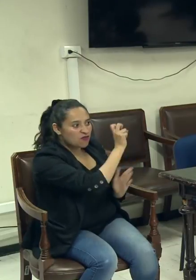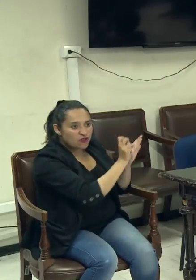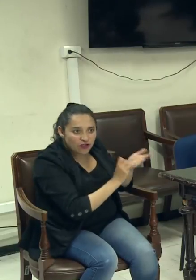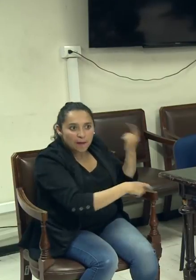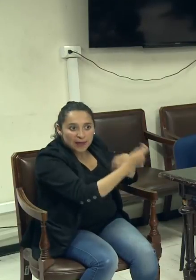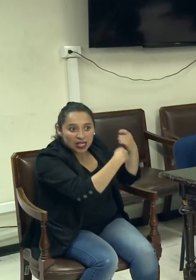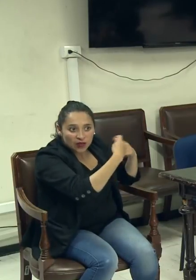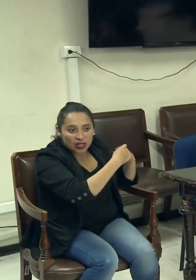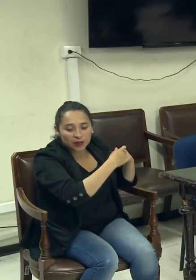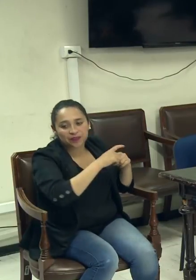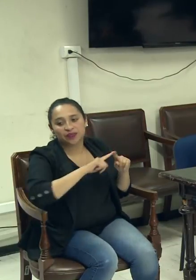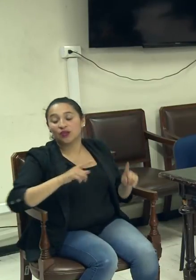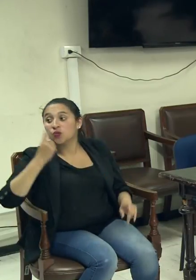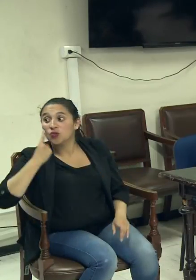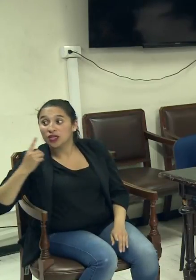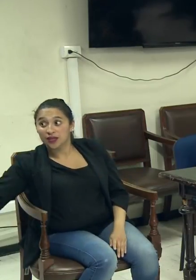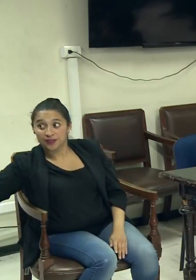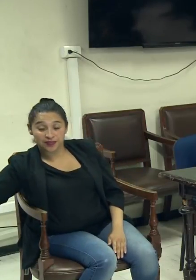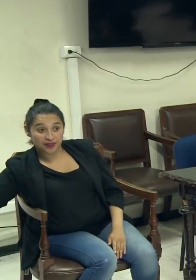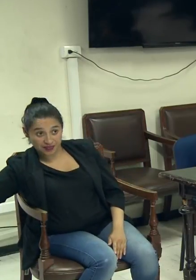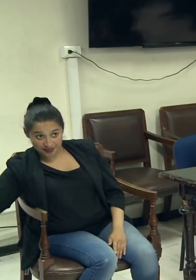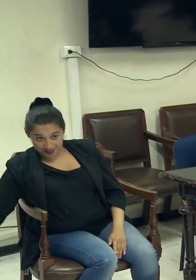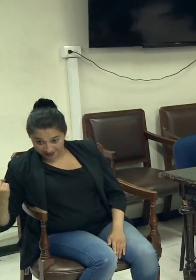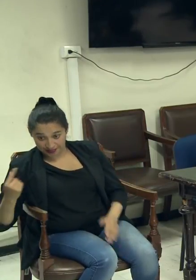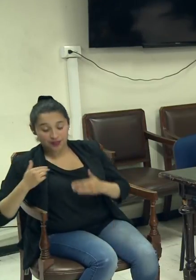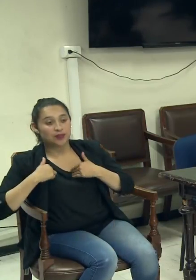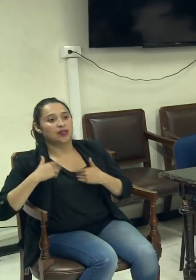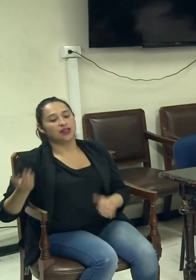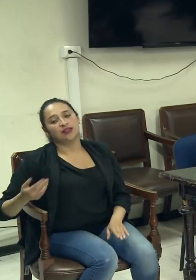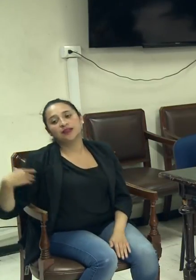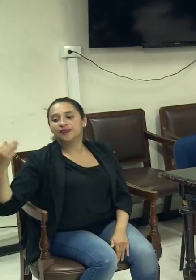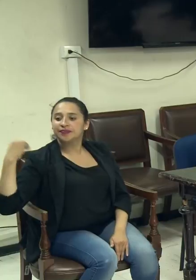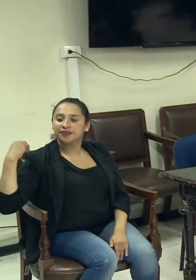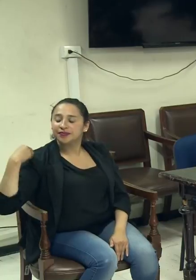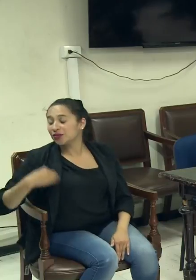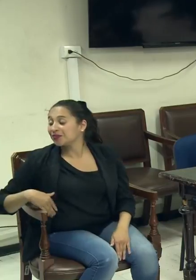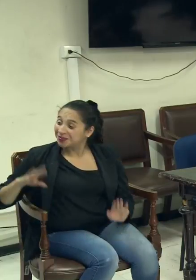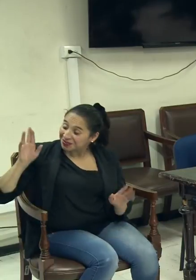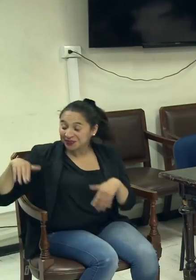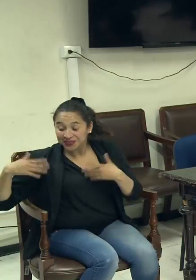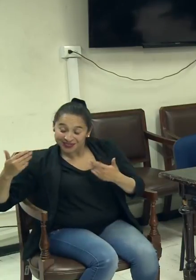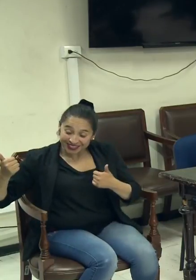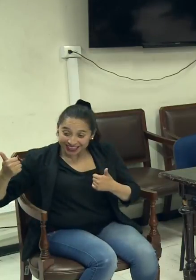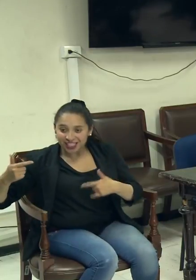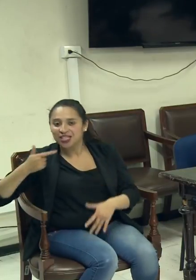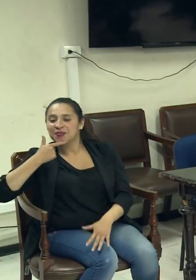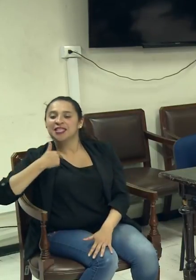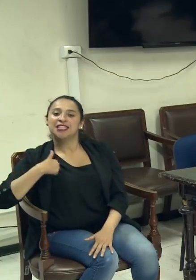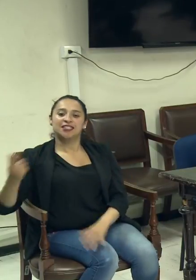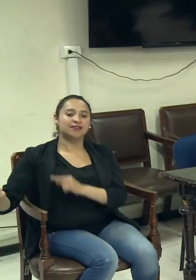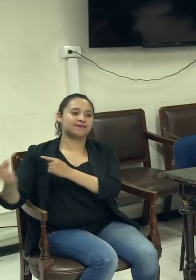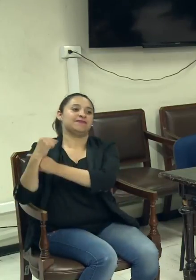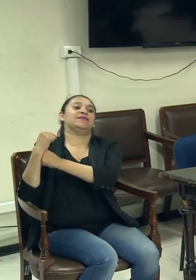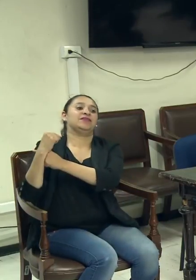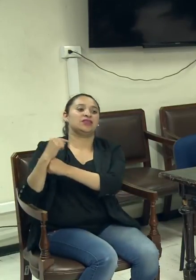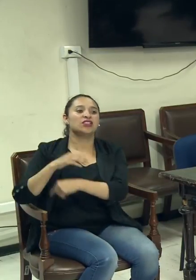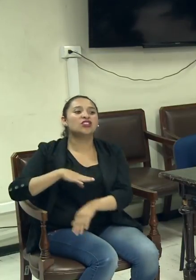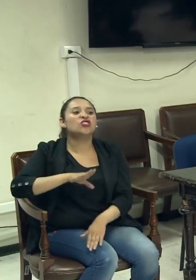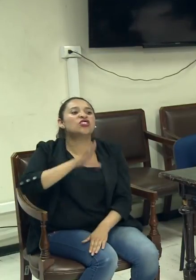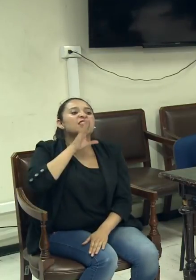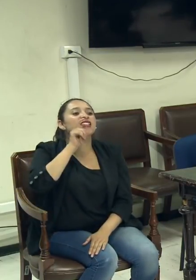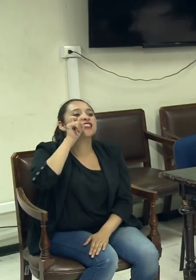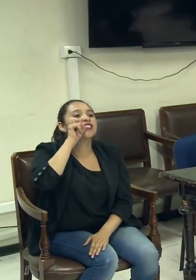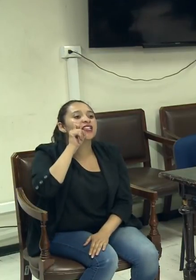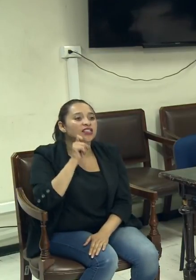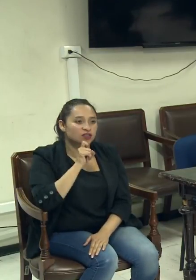alta valoración del dirigente, de la figura del dirigente contra la figura de la comunidad y de la